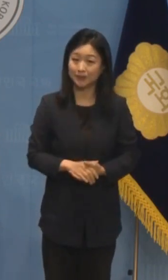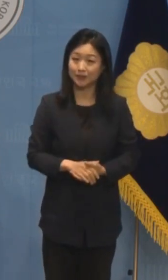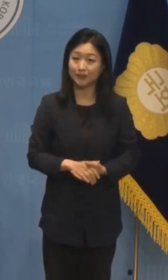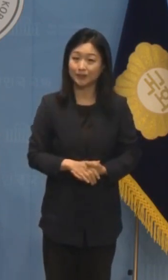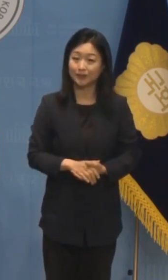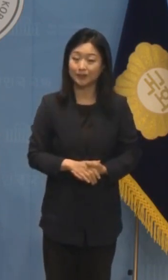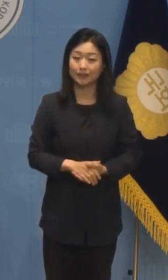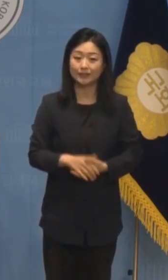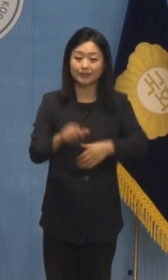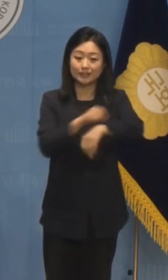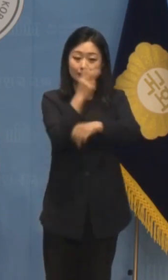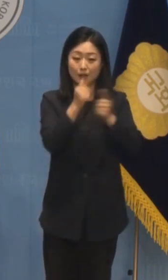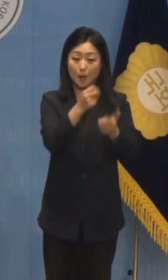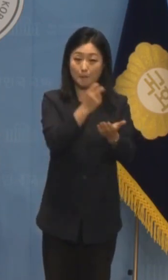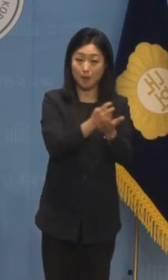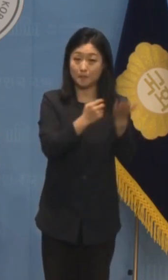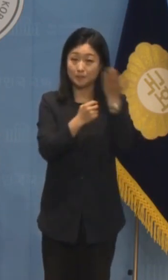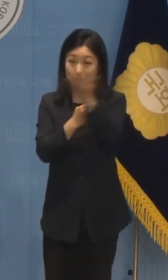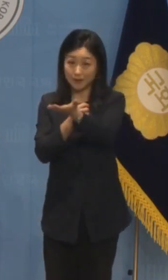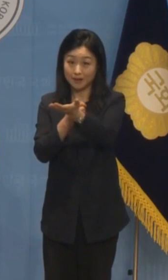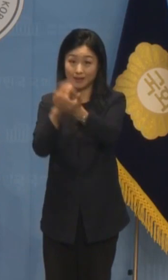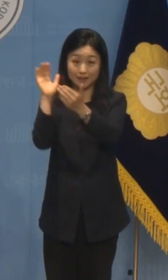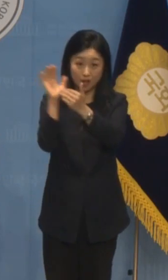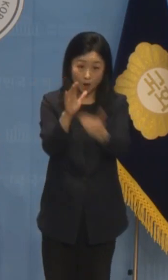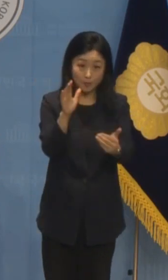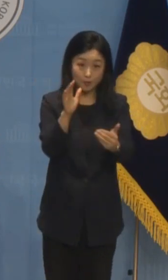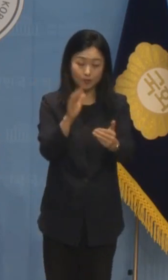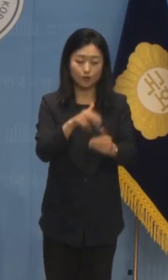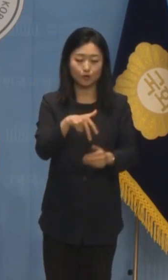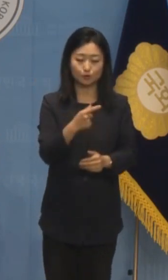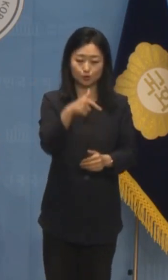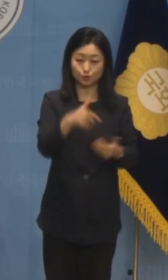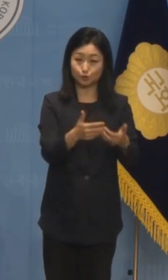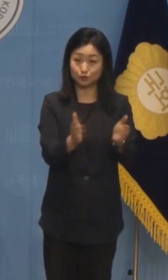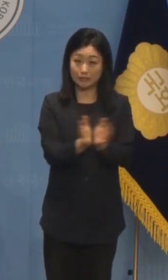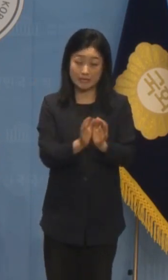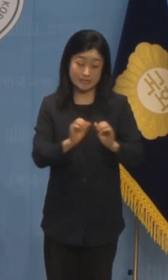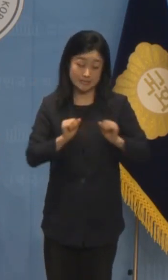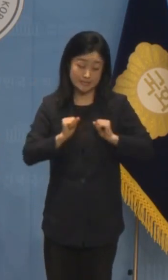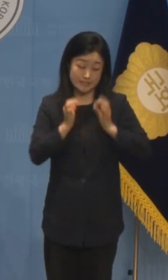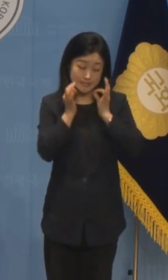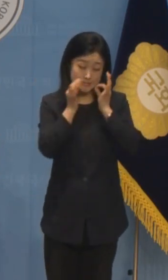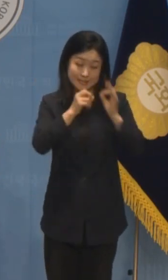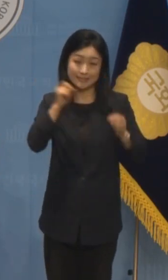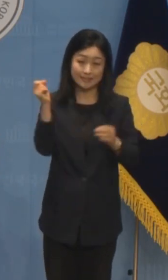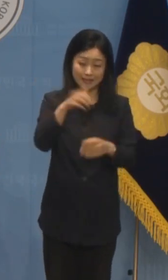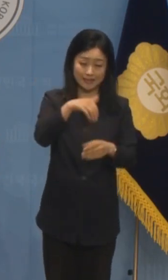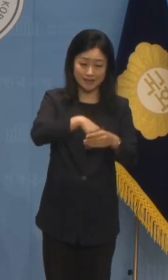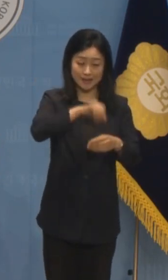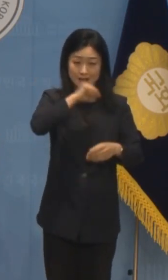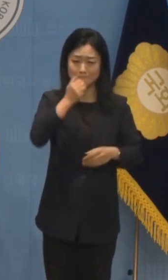특검법이 국회로 돌아오면 조국혁신당은 재의결을 위해 총력을 기울이겠습니다.